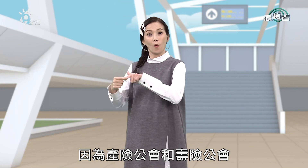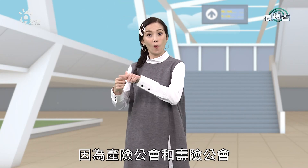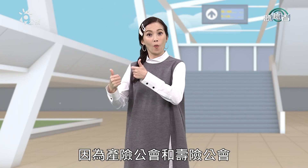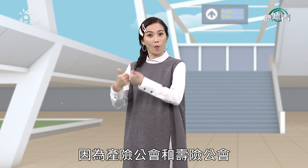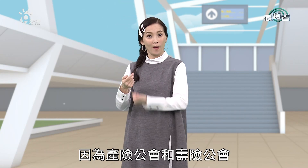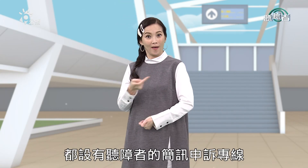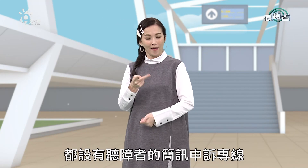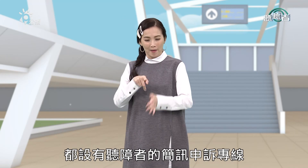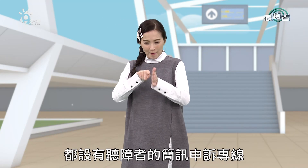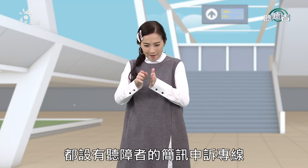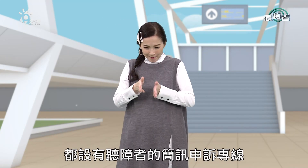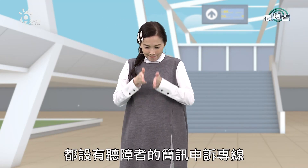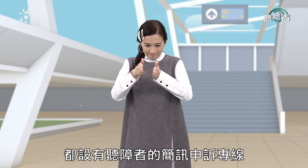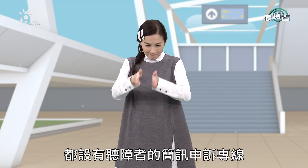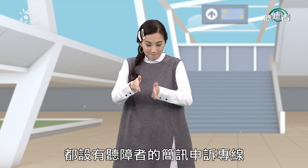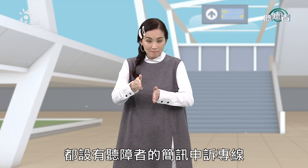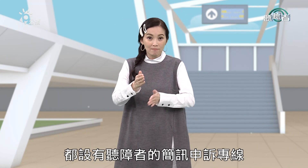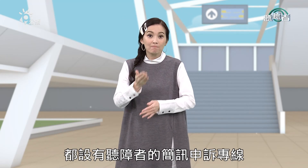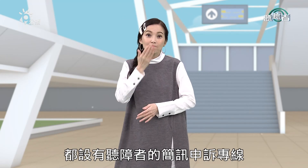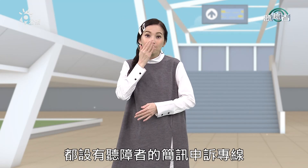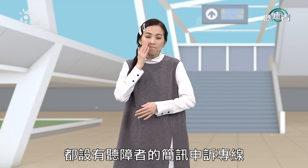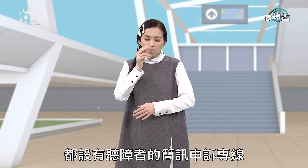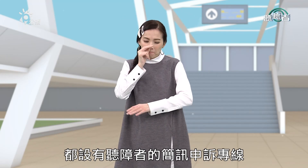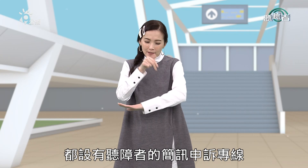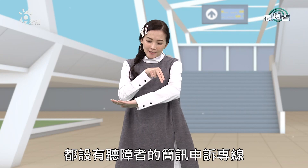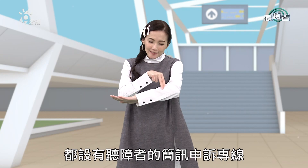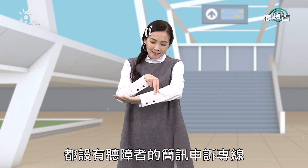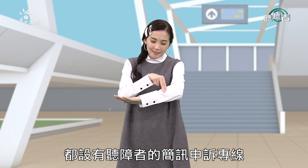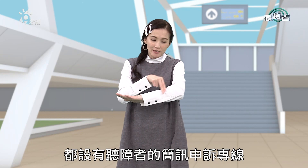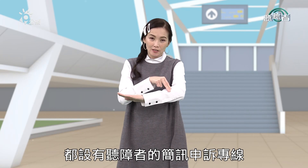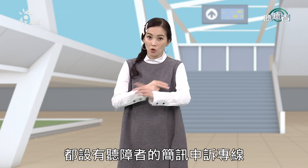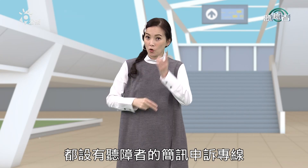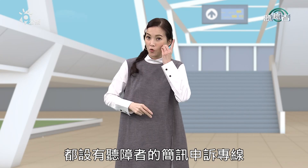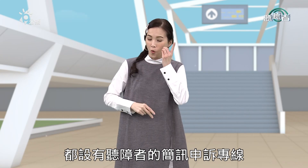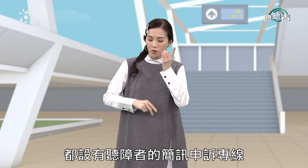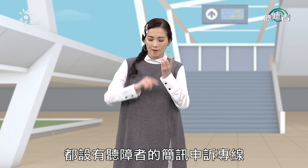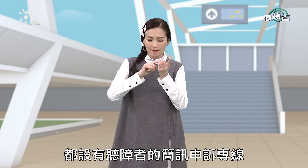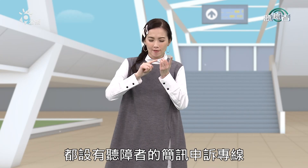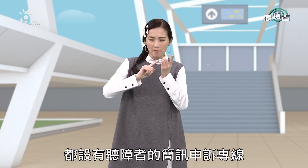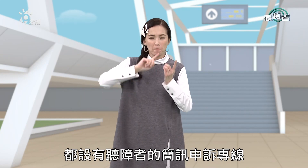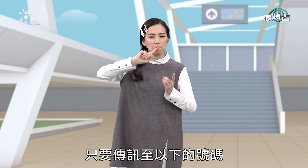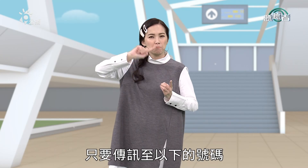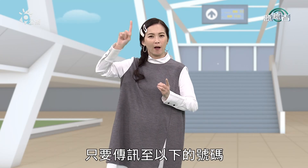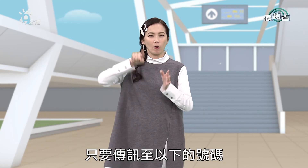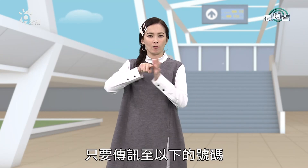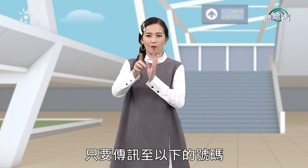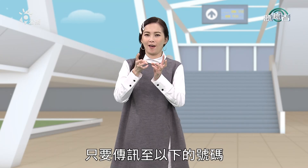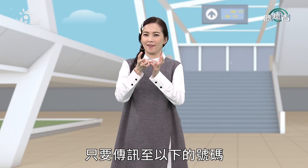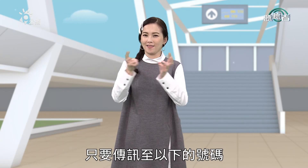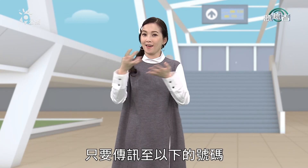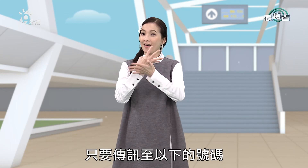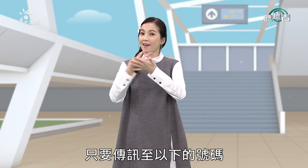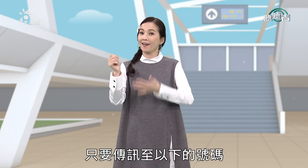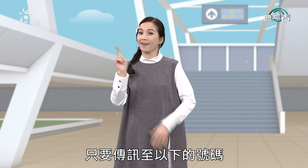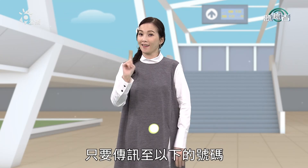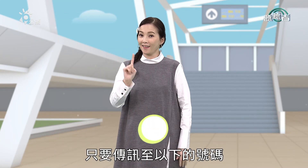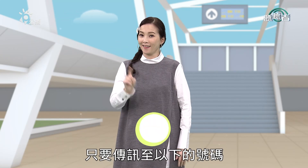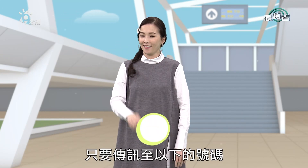会都设有听障者的简讯申诉专线，只要传讯至以下的号